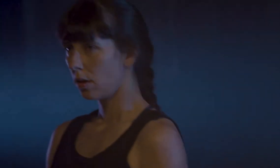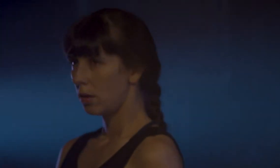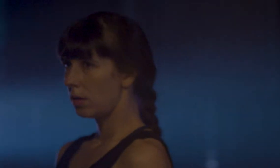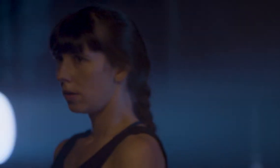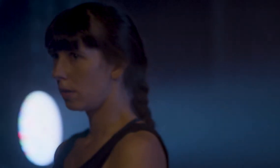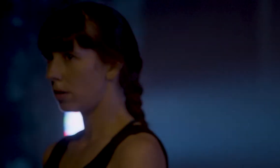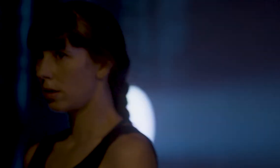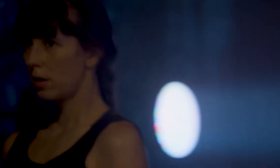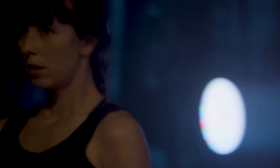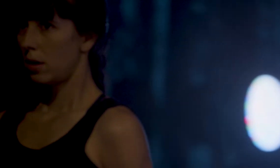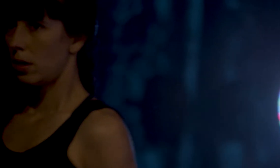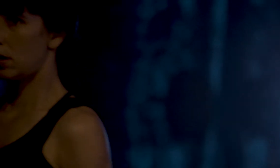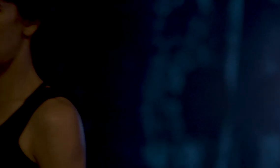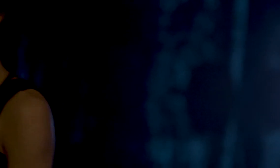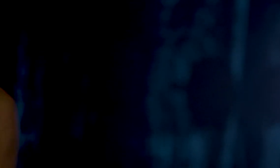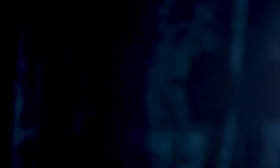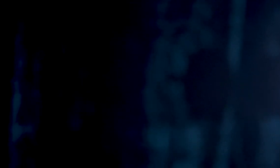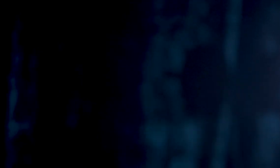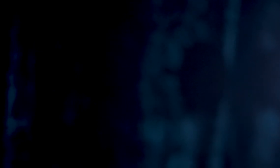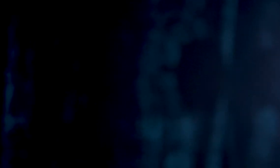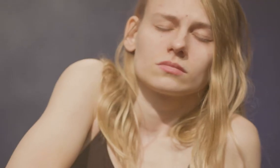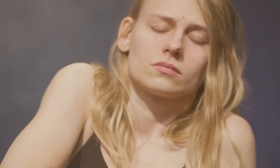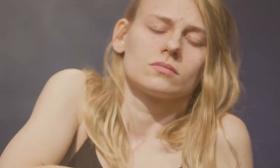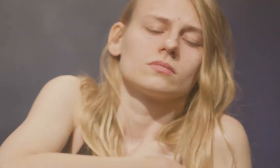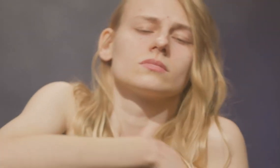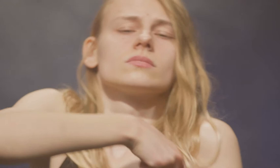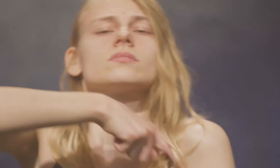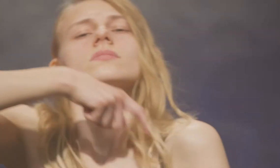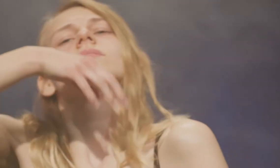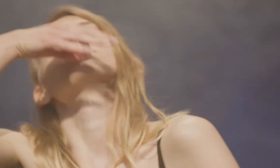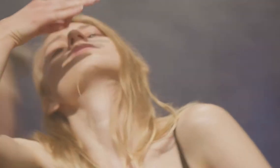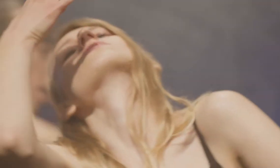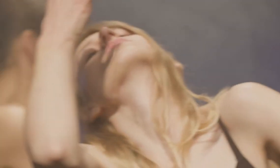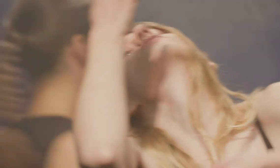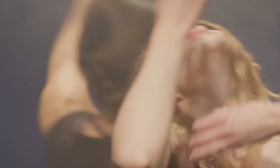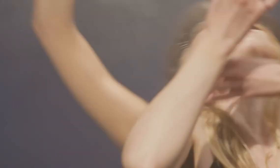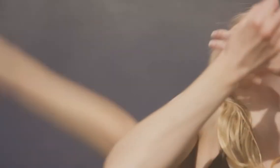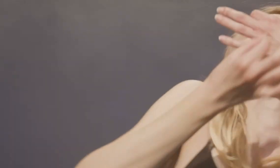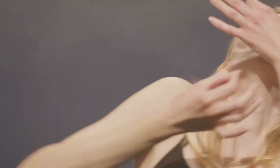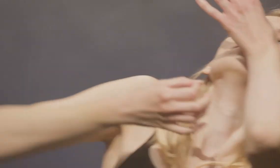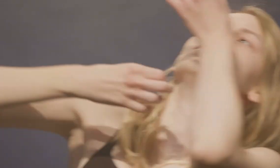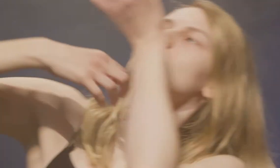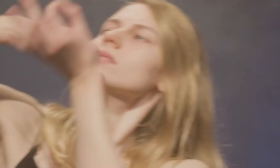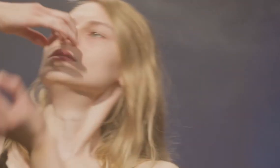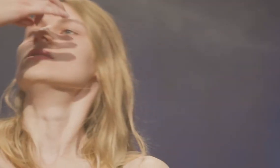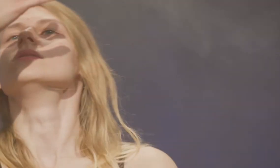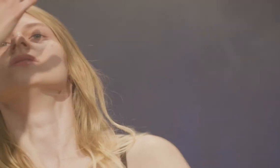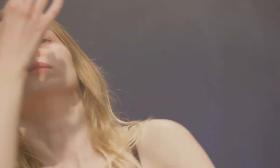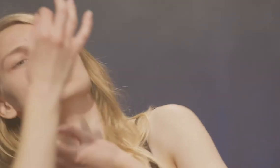wioski. To jest jakaś ogromna nasza mądrość, która jest prastara i o którą musimy dbać, i nie wolno nam tych baśni zapomnieć nigdy. Mamy